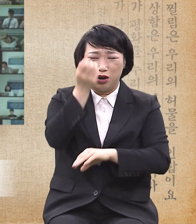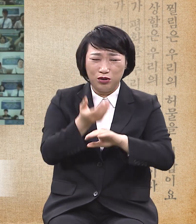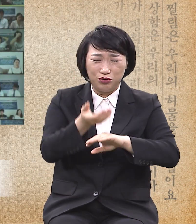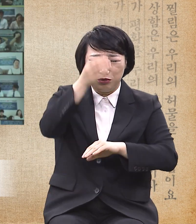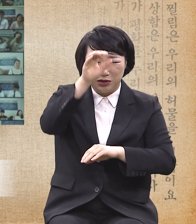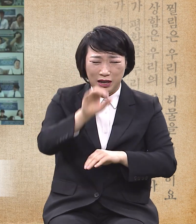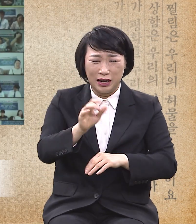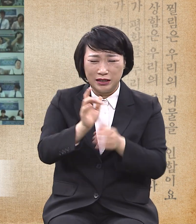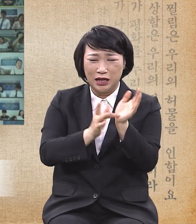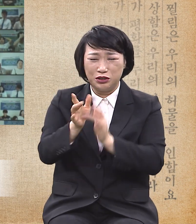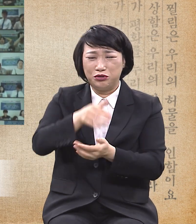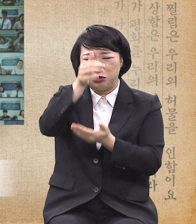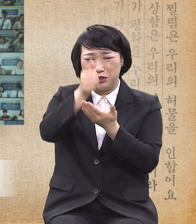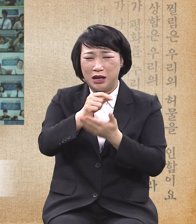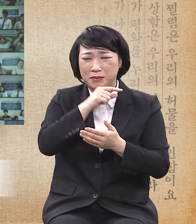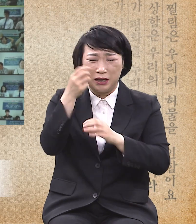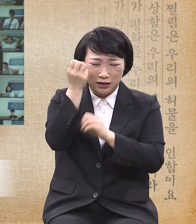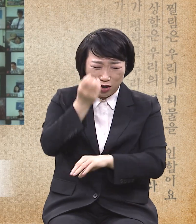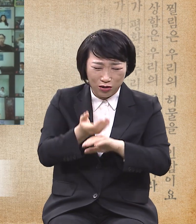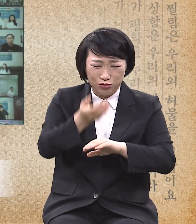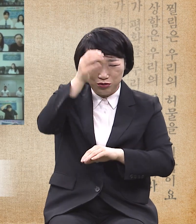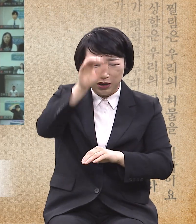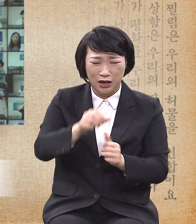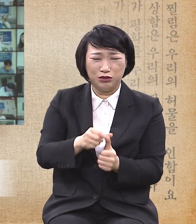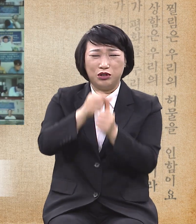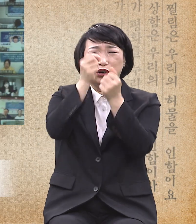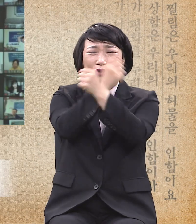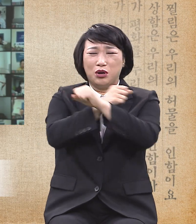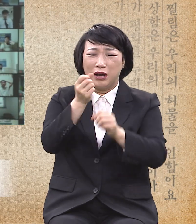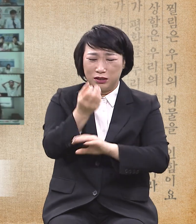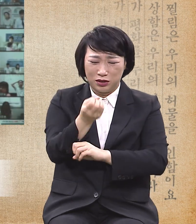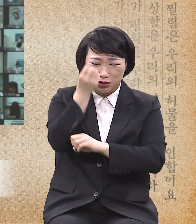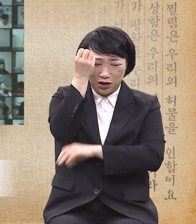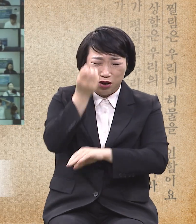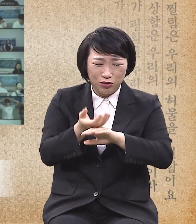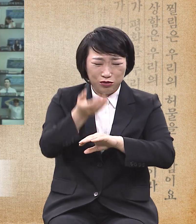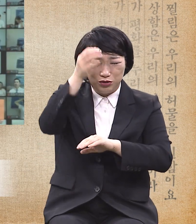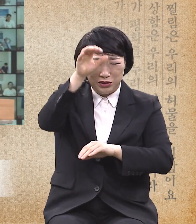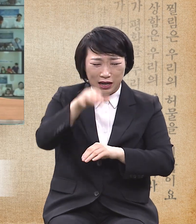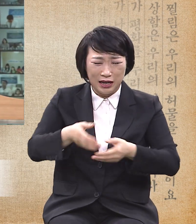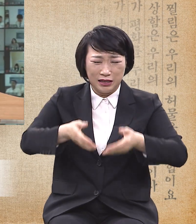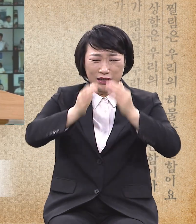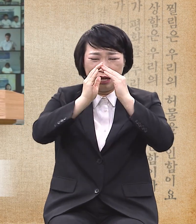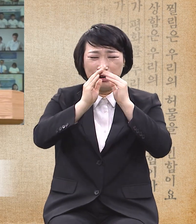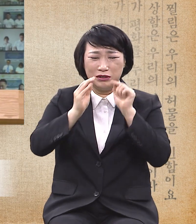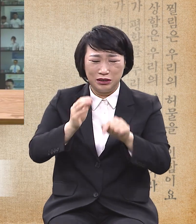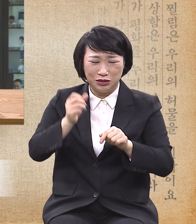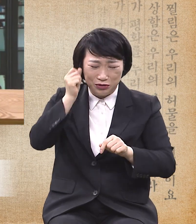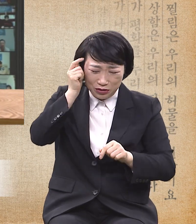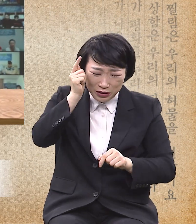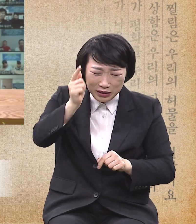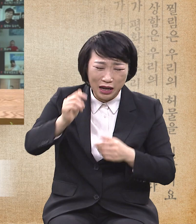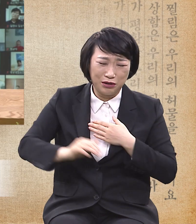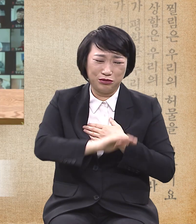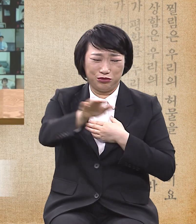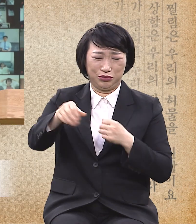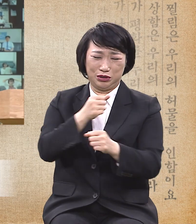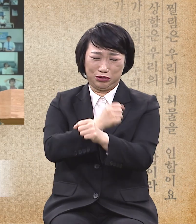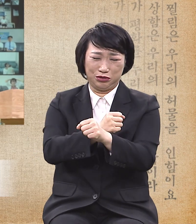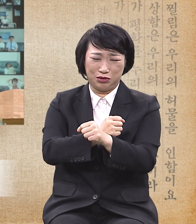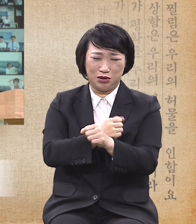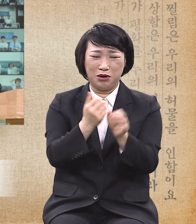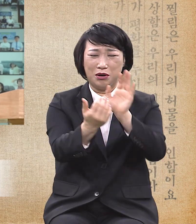위에 예수의 피의 터 위에 구속의 터 위에 세우려는 위대한 우리의